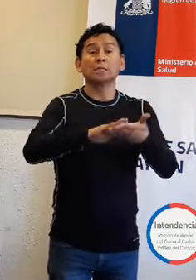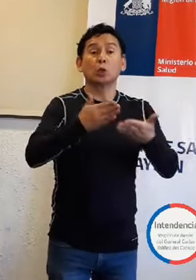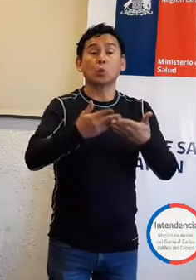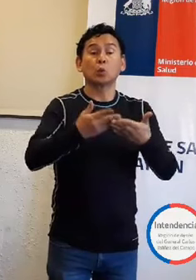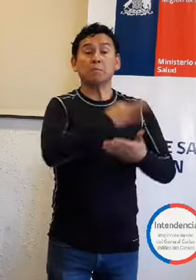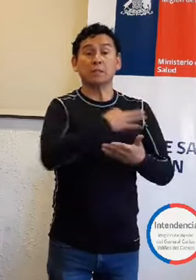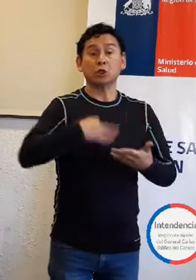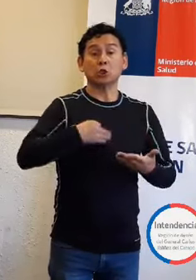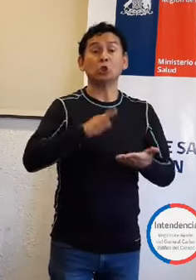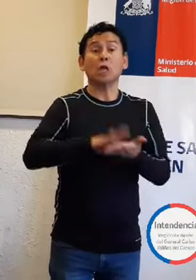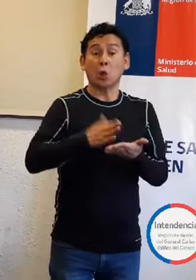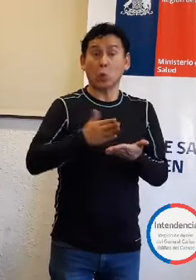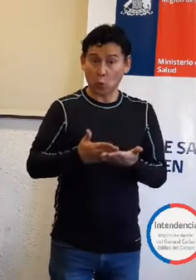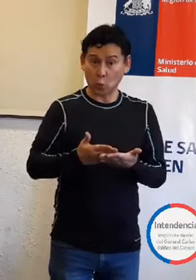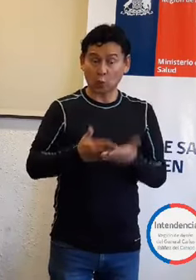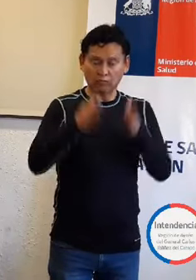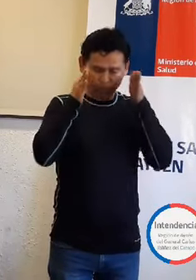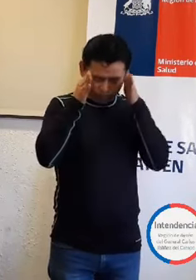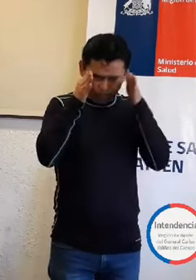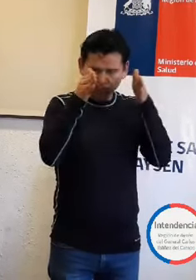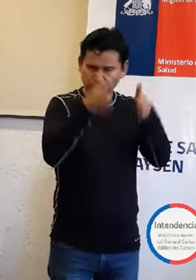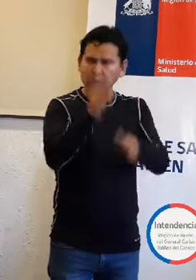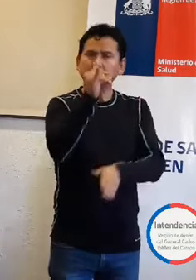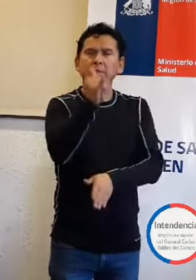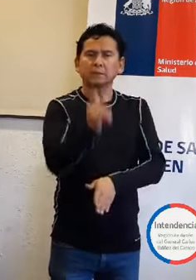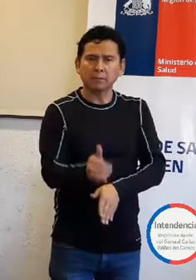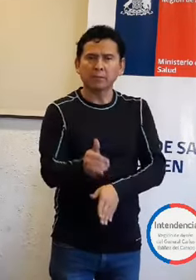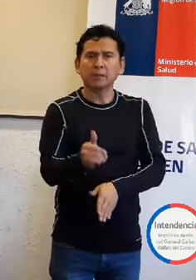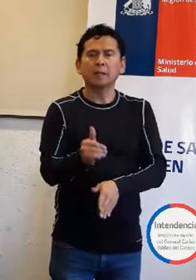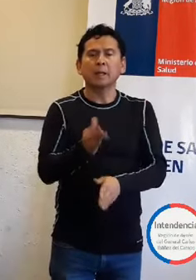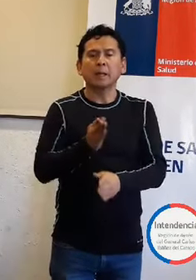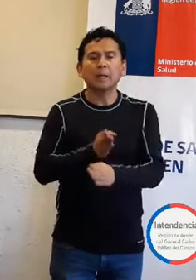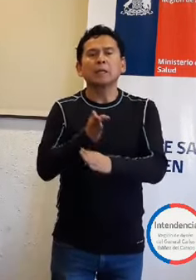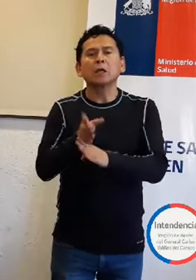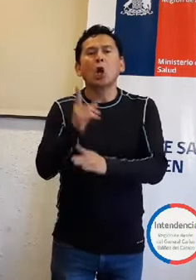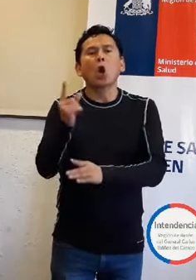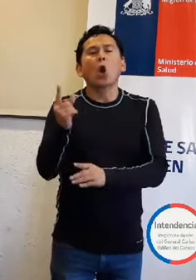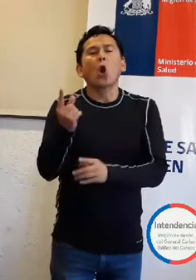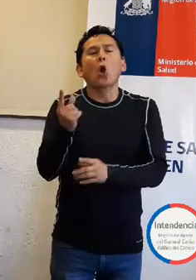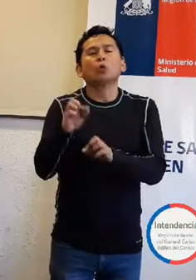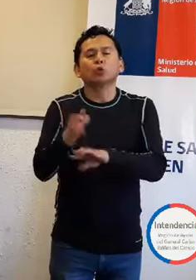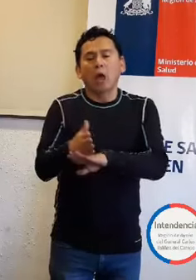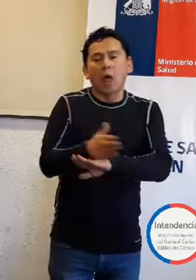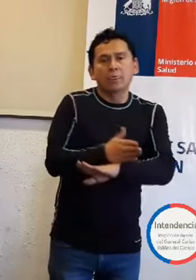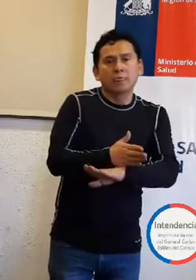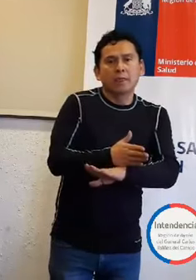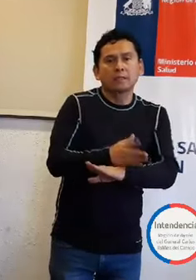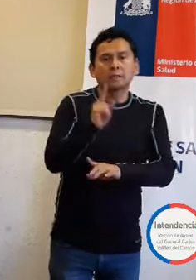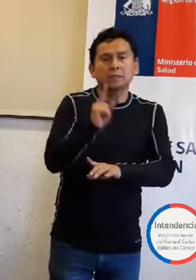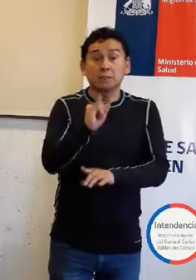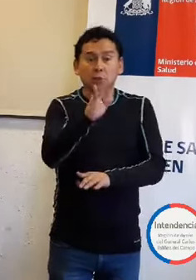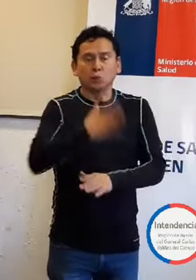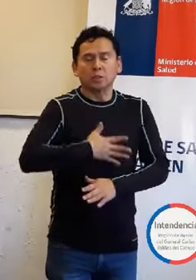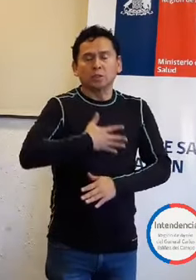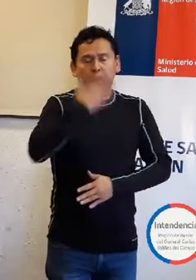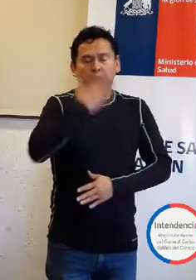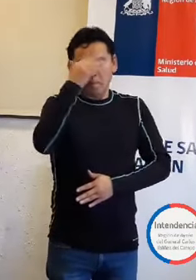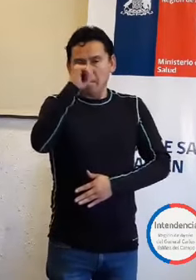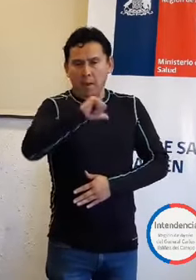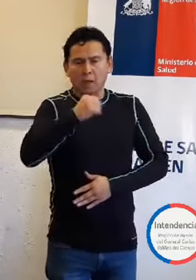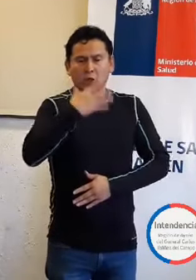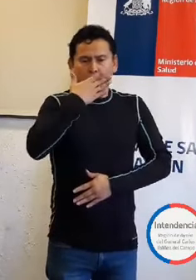ministro de salud se enfoca siempre en consulta oportuna una consulta precoz. Si tienes síntomas respiratorios si